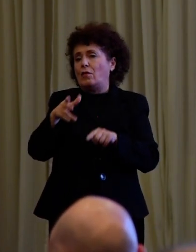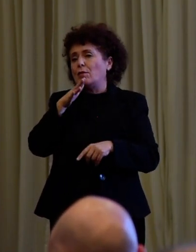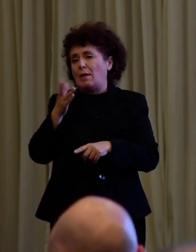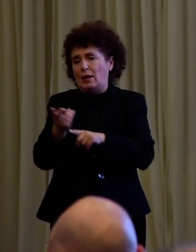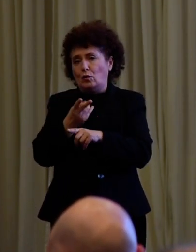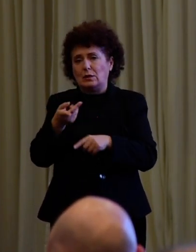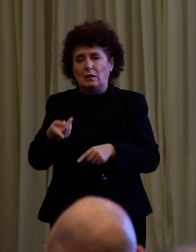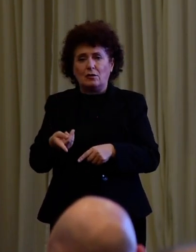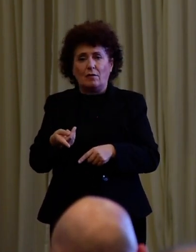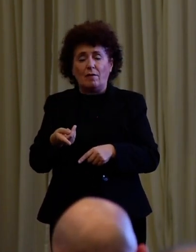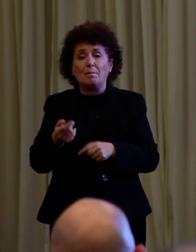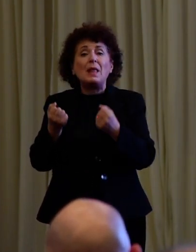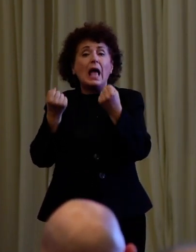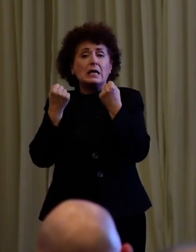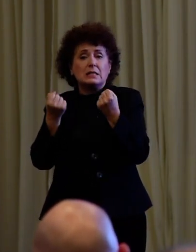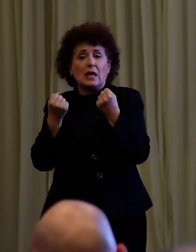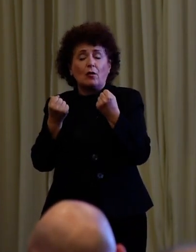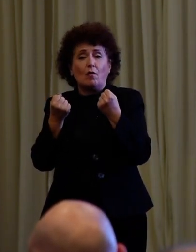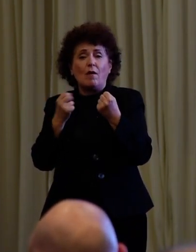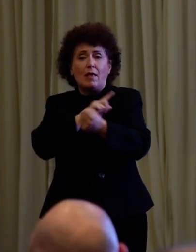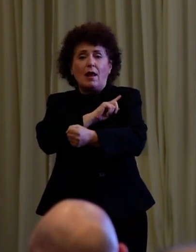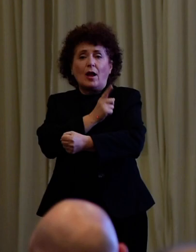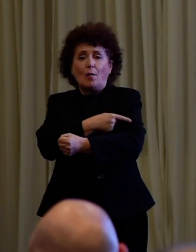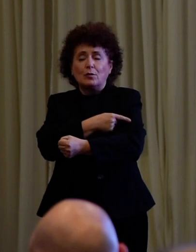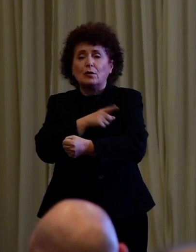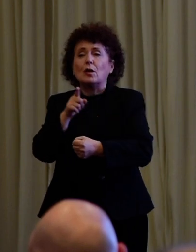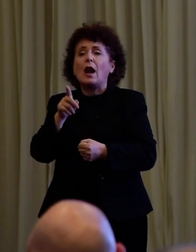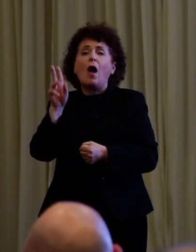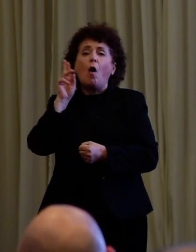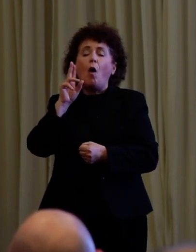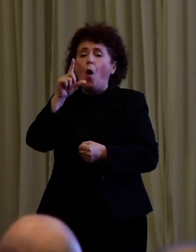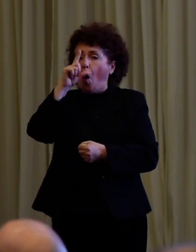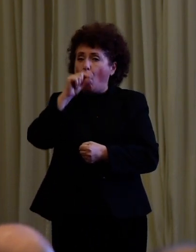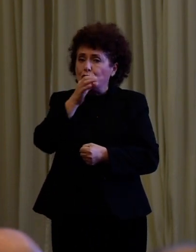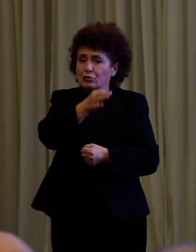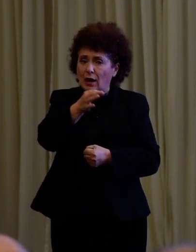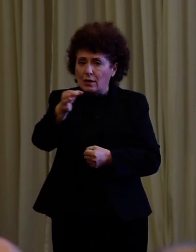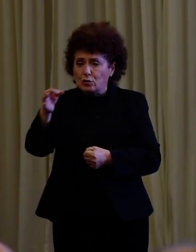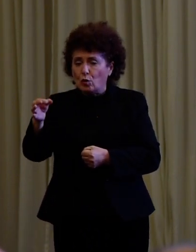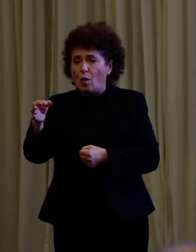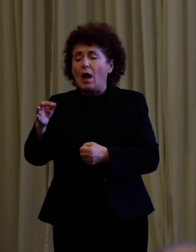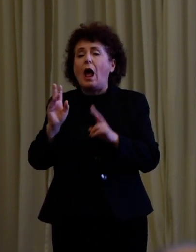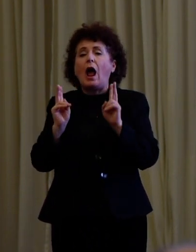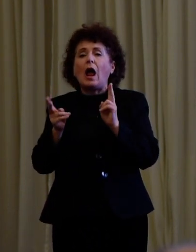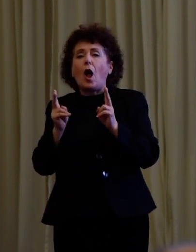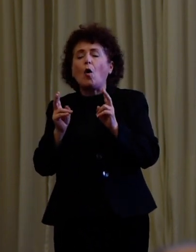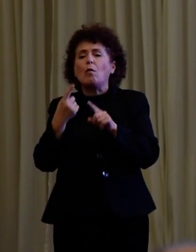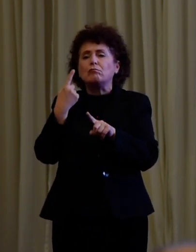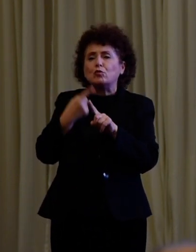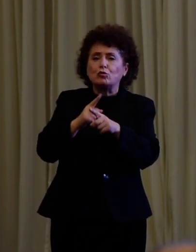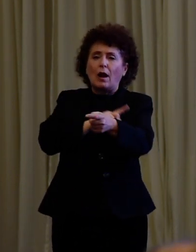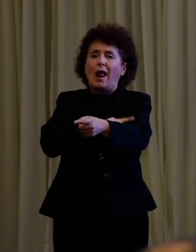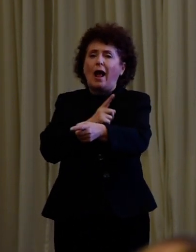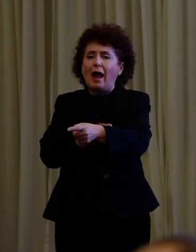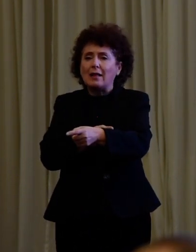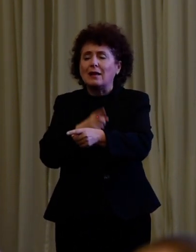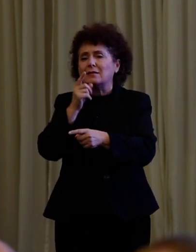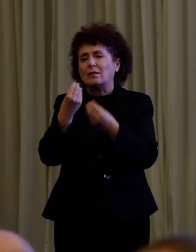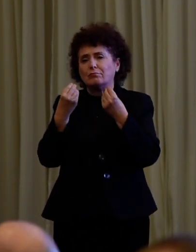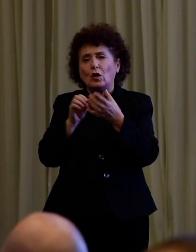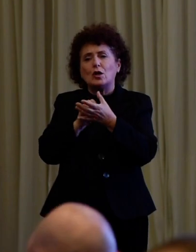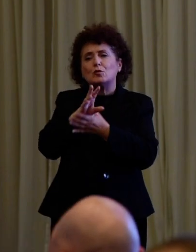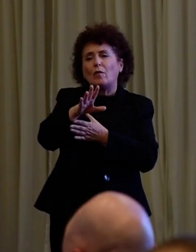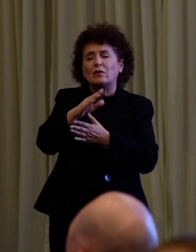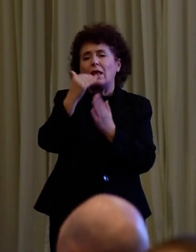државата. Зајакнување на капацитетите на општинско и регионално ниво, како со соодветен кадар за доследно спроведување